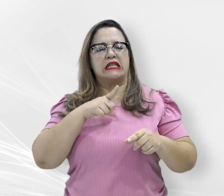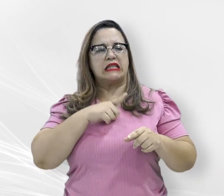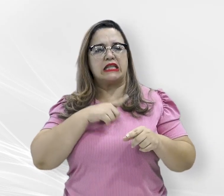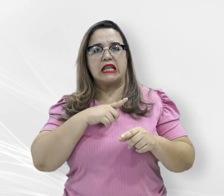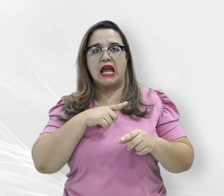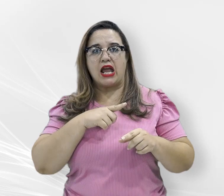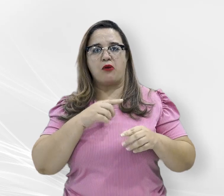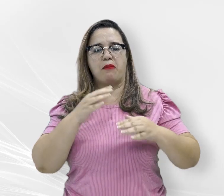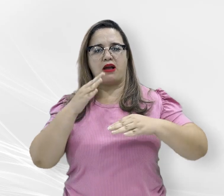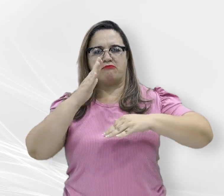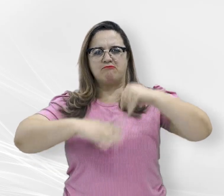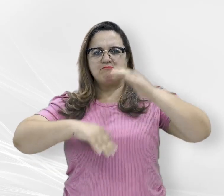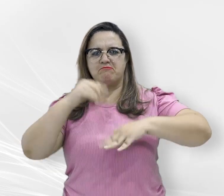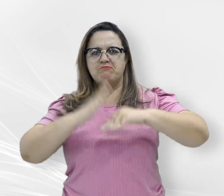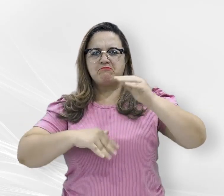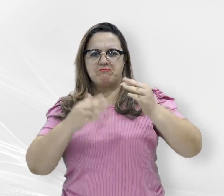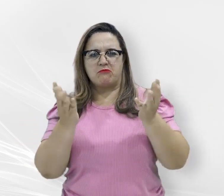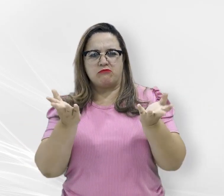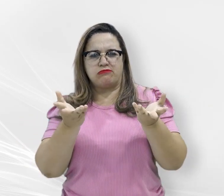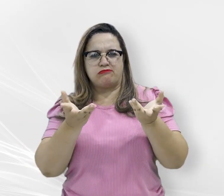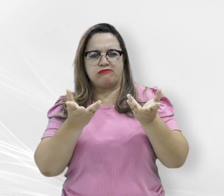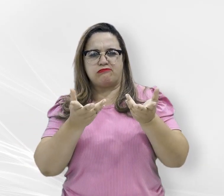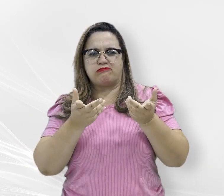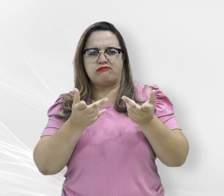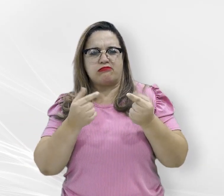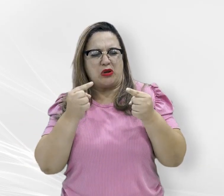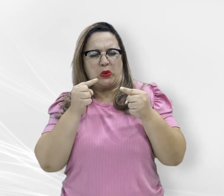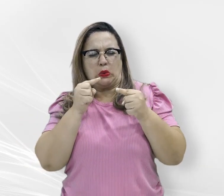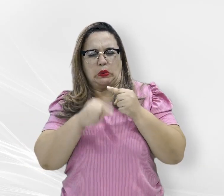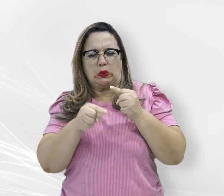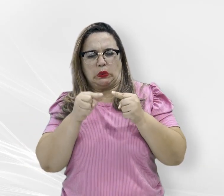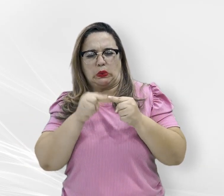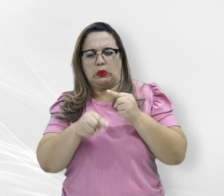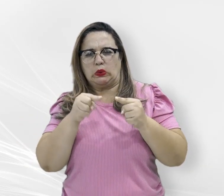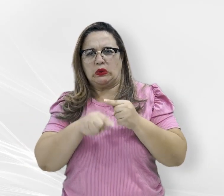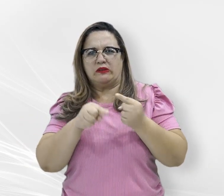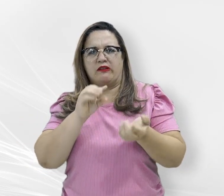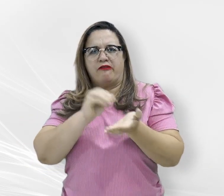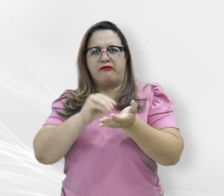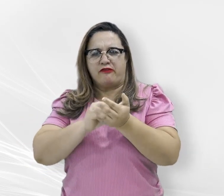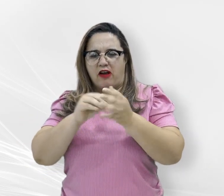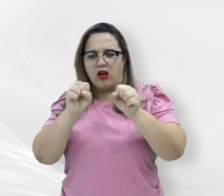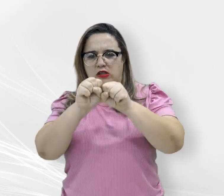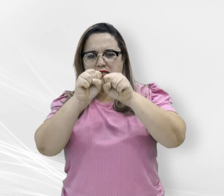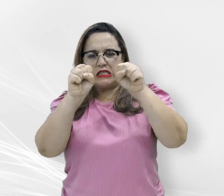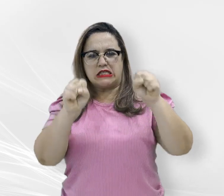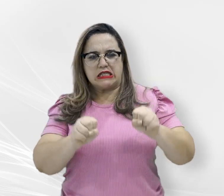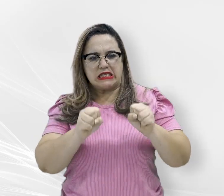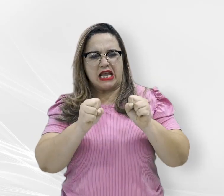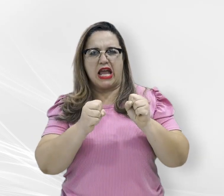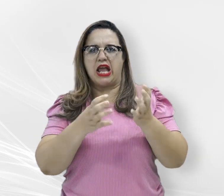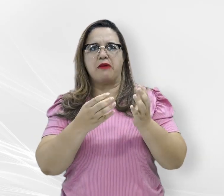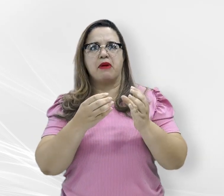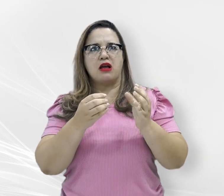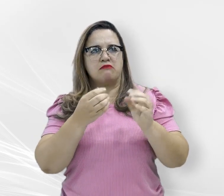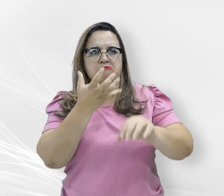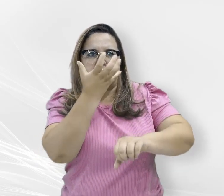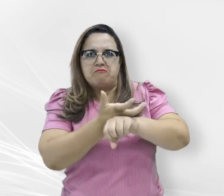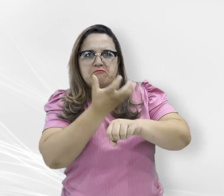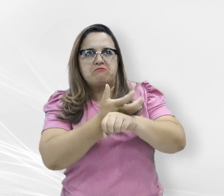qualificação profissional desvinculada da prática, sem nenhuma sistematização ou conteúdo programático, retirando recursos do Sistema S